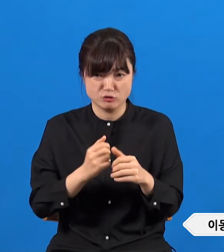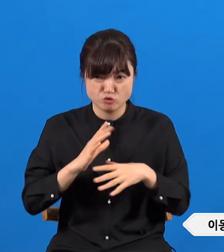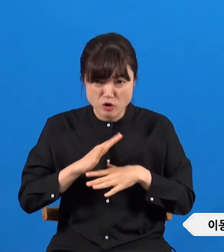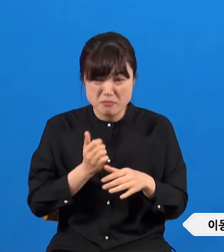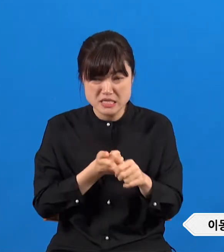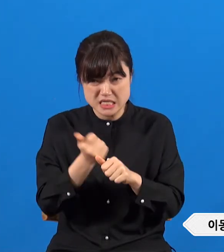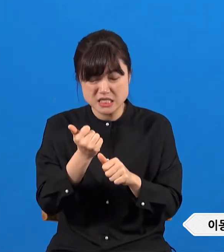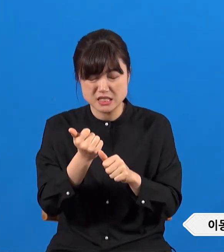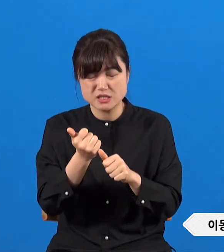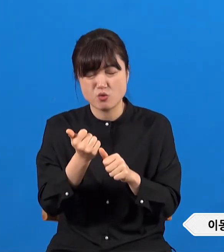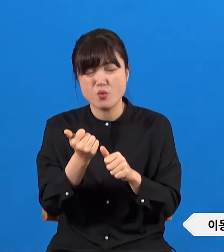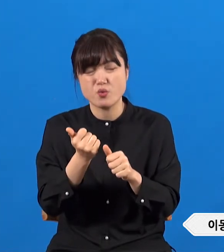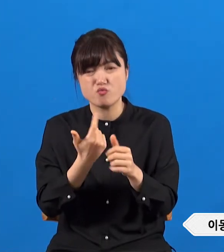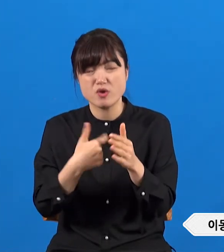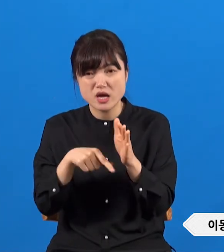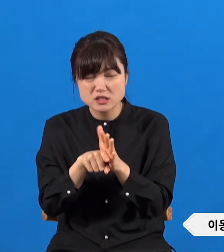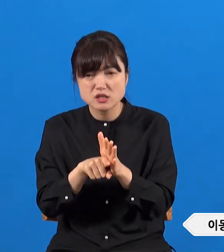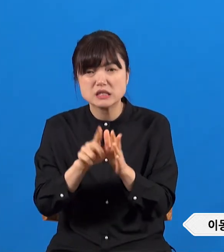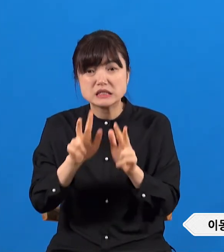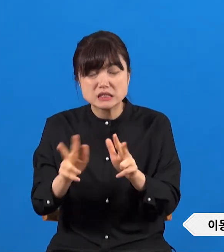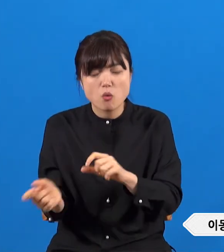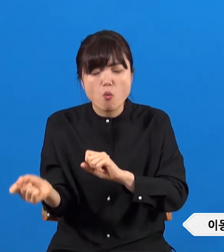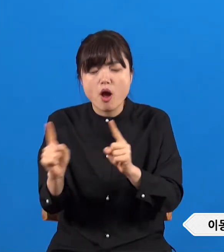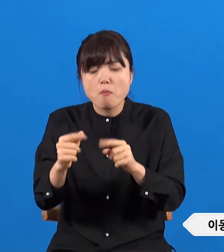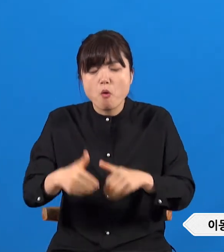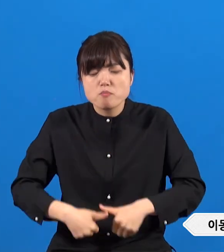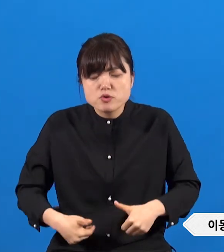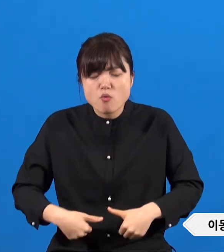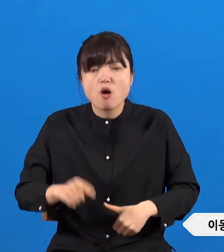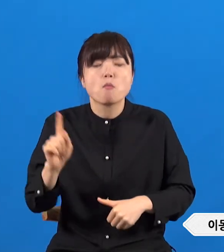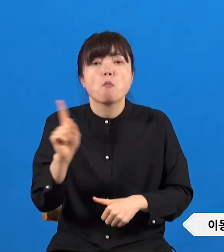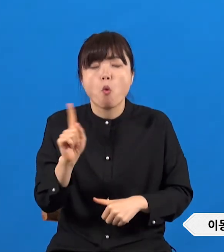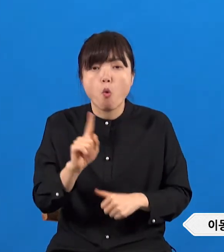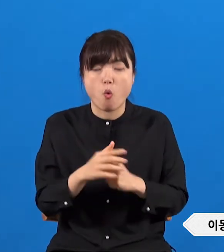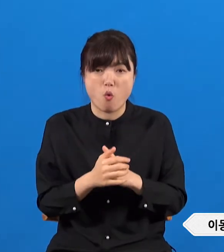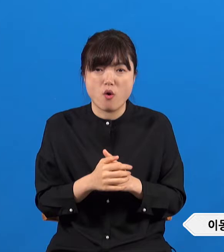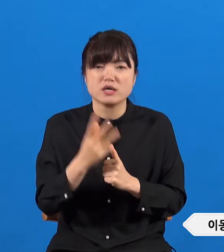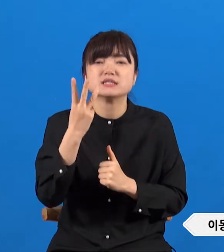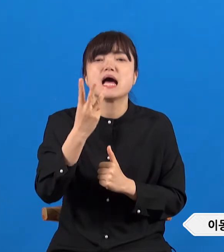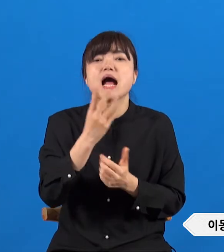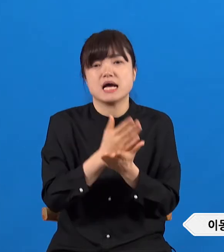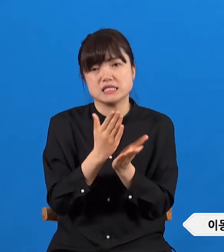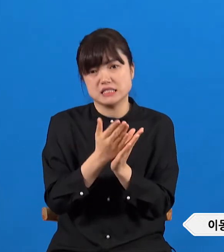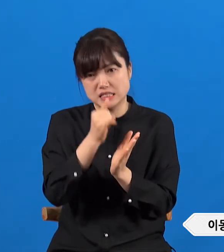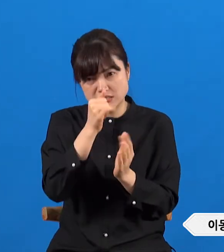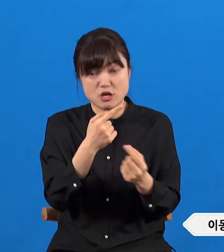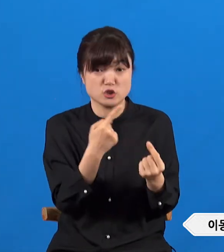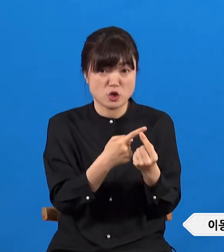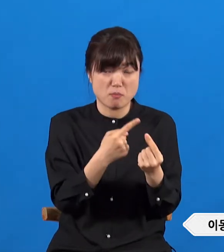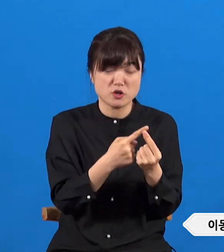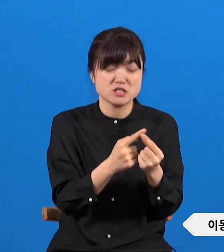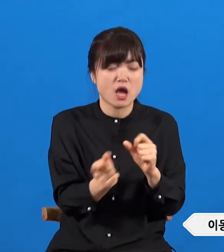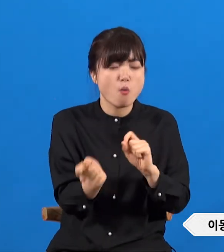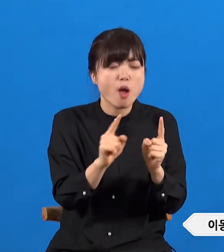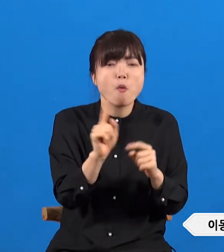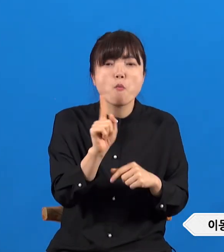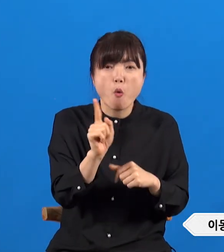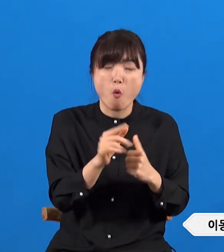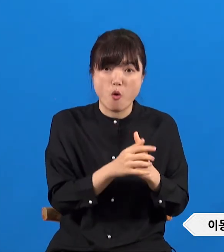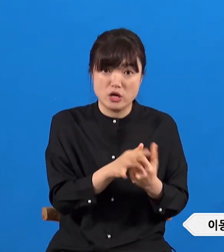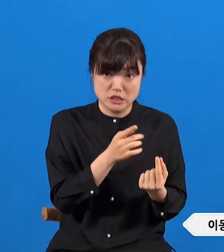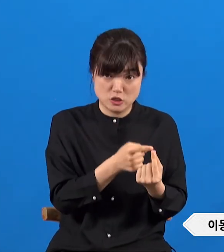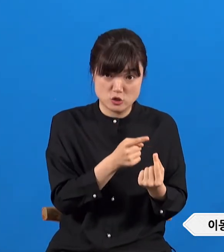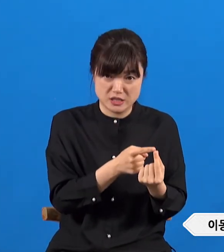넘어서기 위해서 오늘 이 시점에서 우리에게 회복되어야 할 세 가지를 같이 나누고 싶습니다. 우리에게 회복되어야 할 세 가지